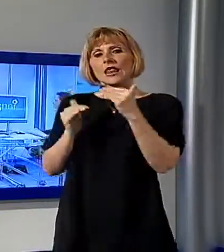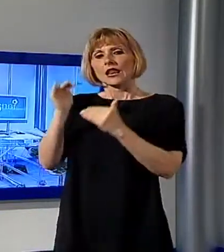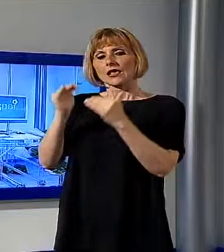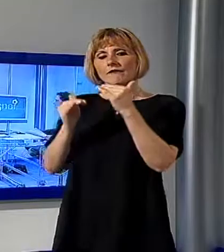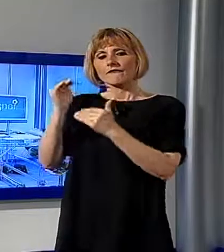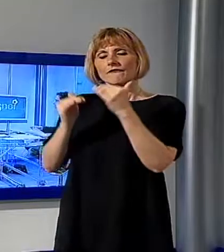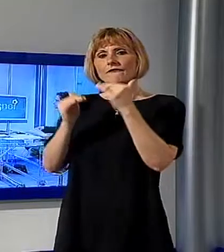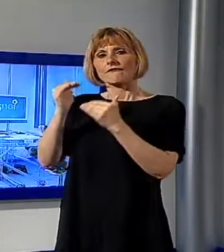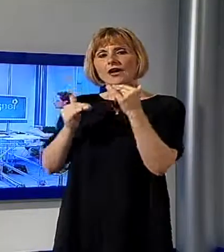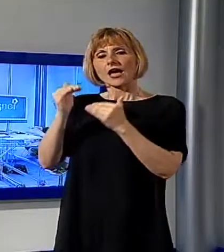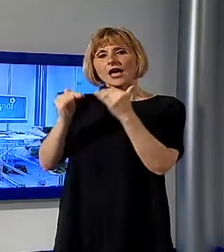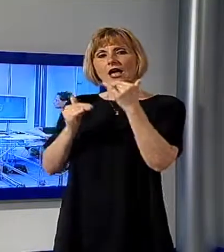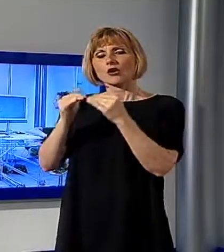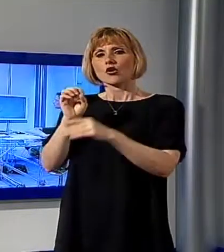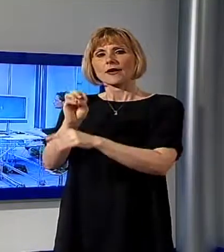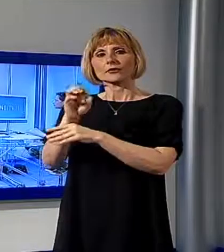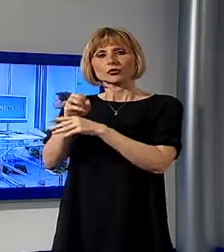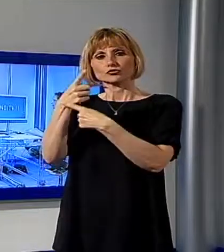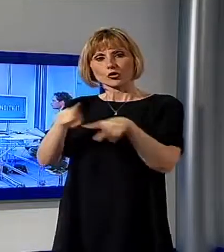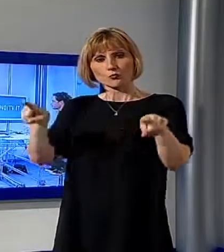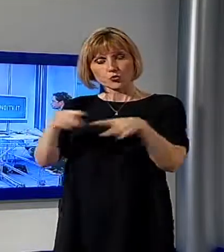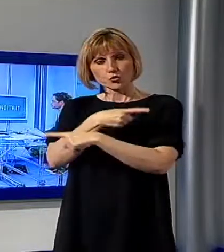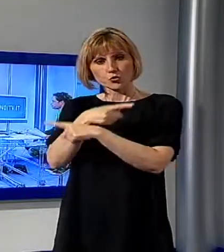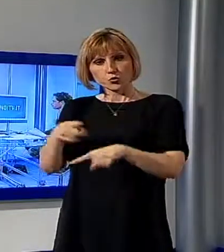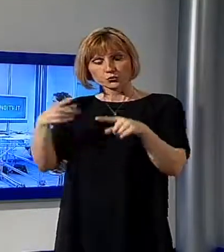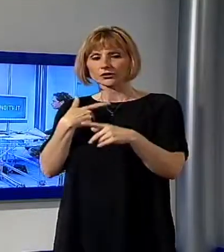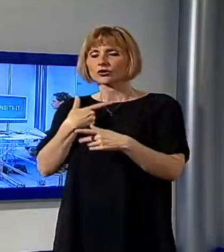attuale dell'educazione della musica nelle nostre scuole